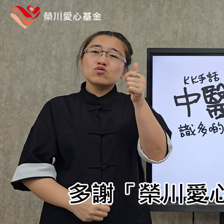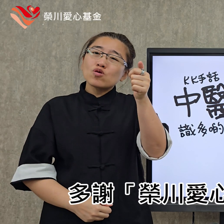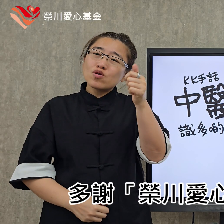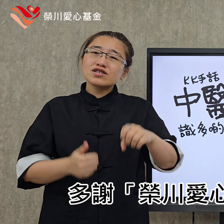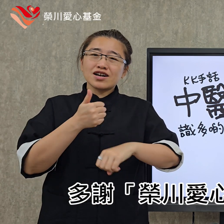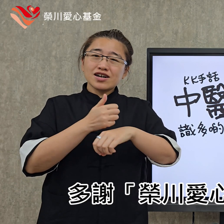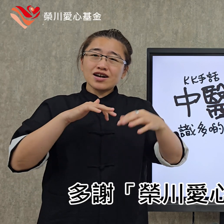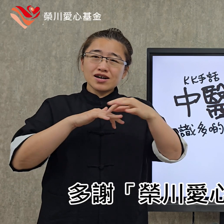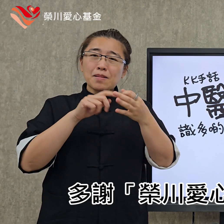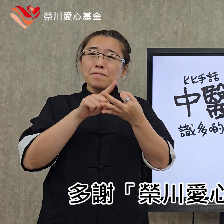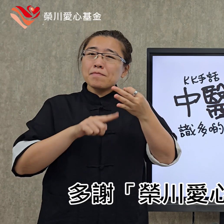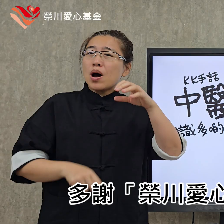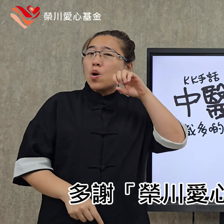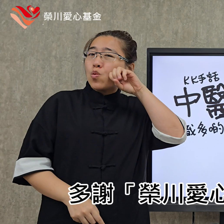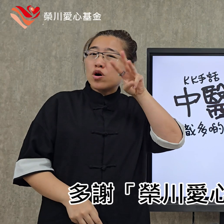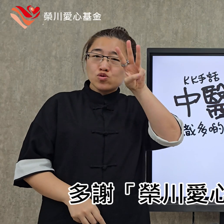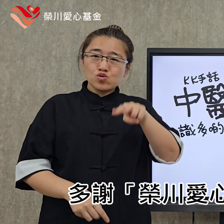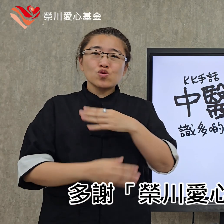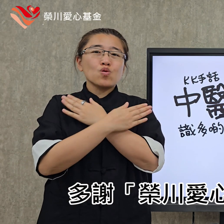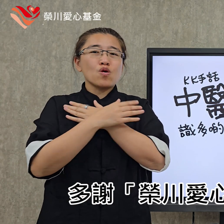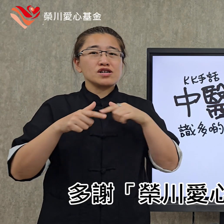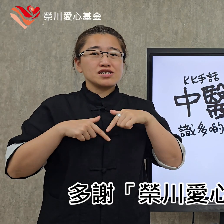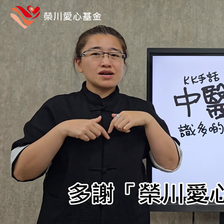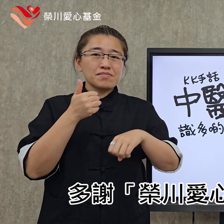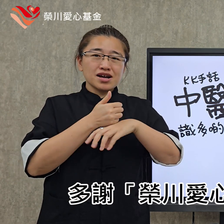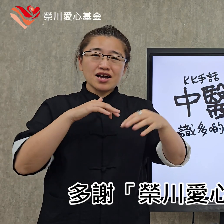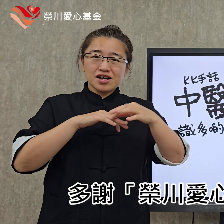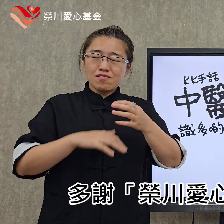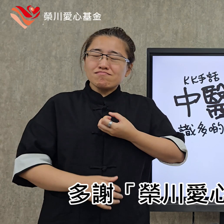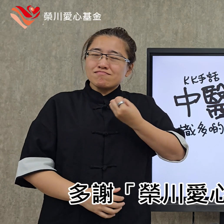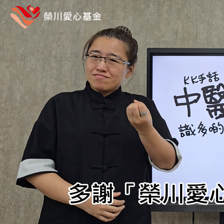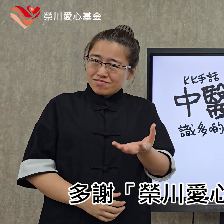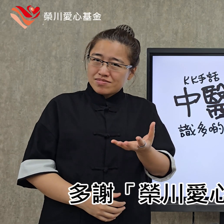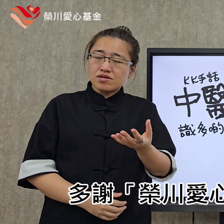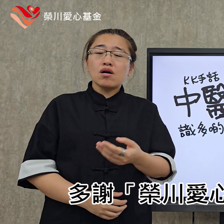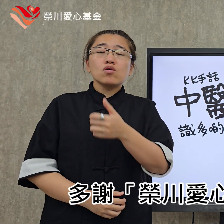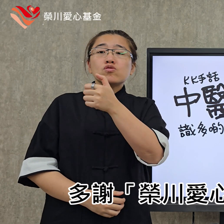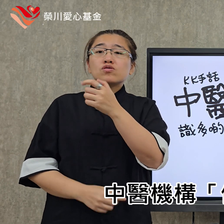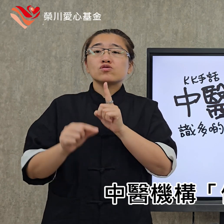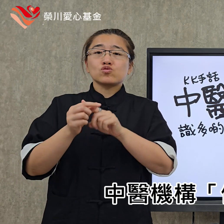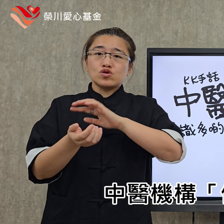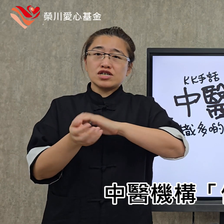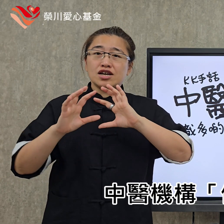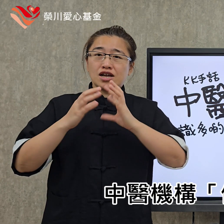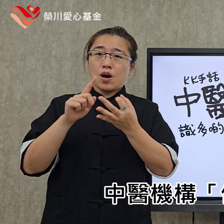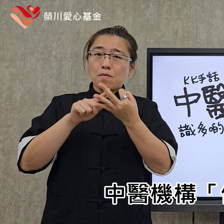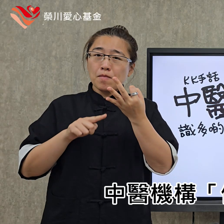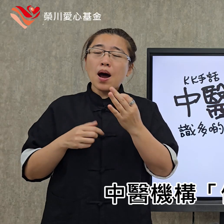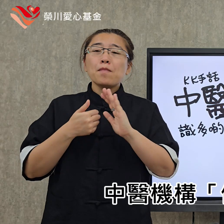多謝榮川愛心基金嘅贊助，同埋中醫機構寶